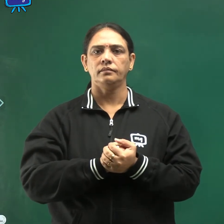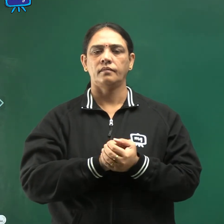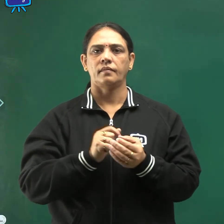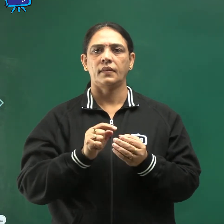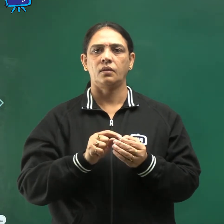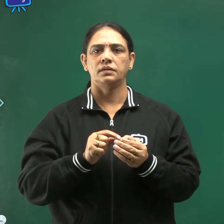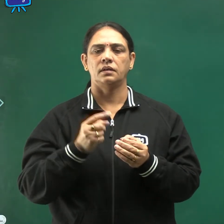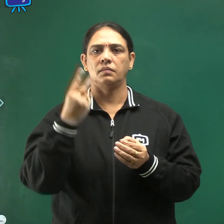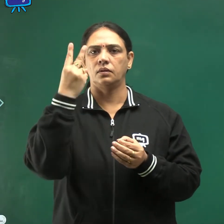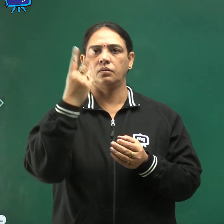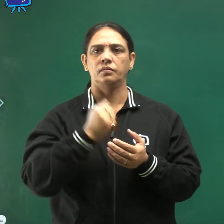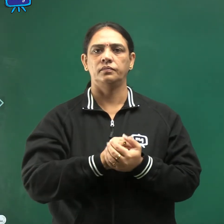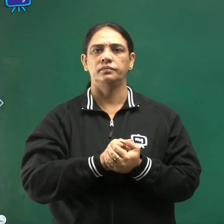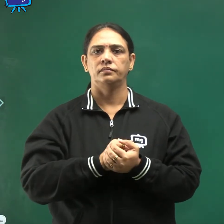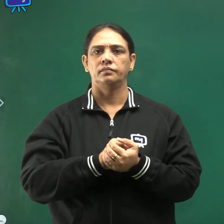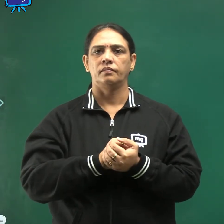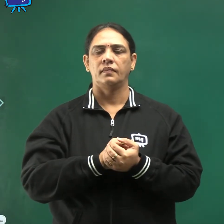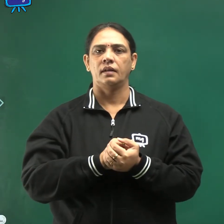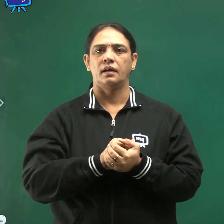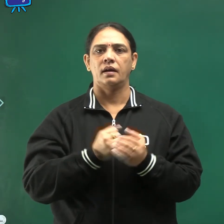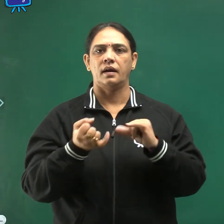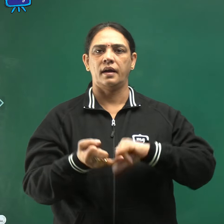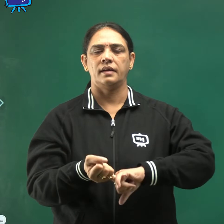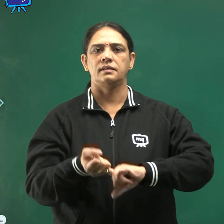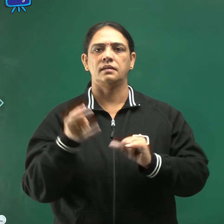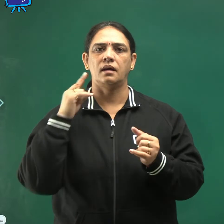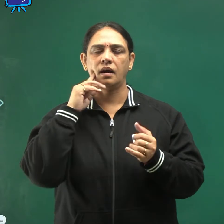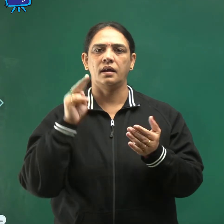प्रश्न नंबर 2, साइन